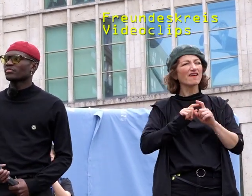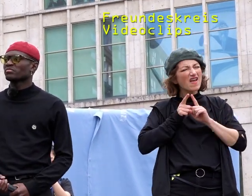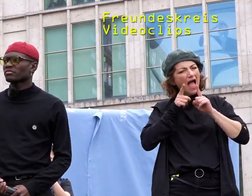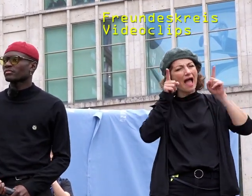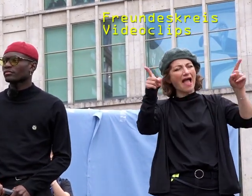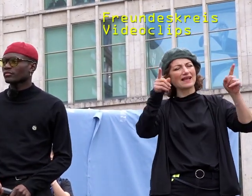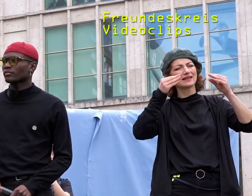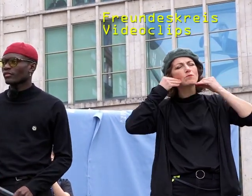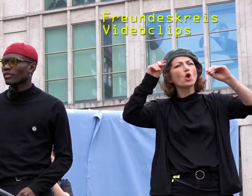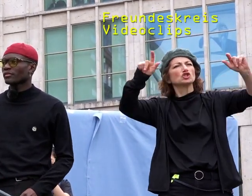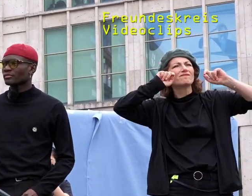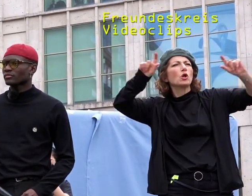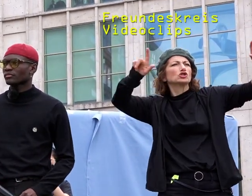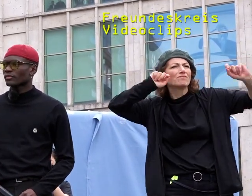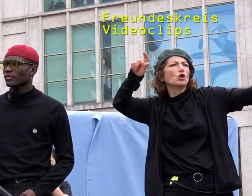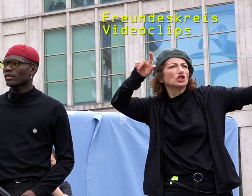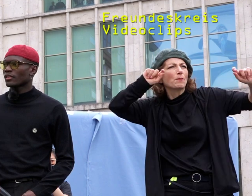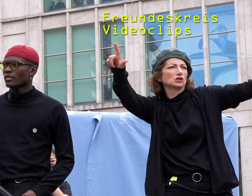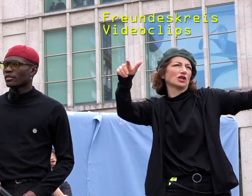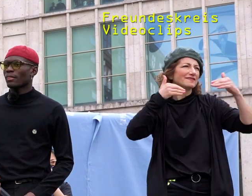dafür.